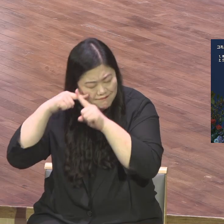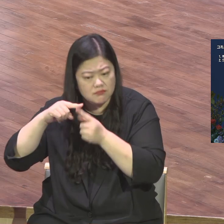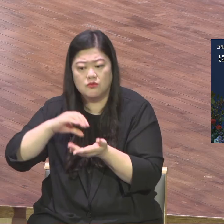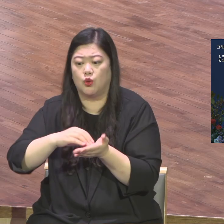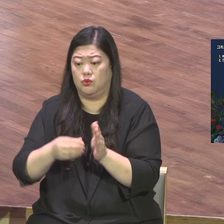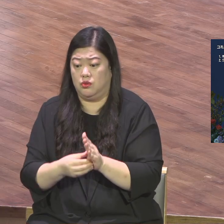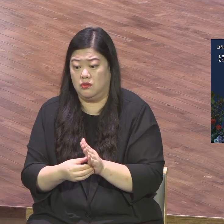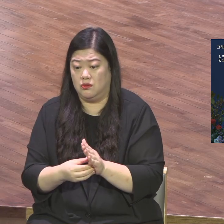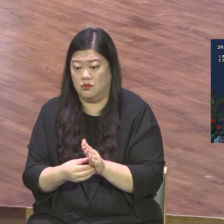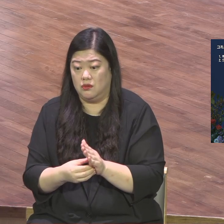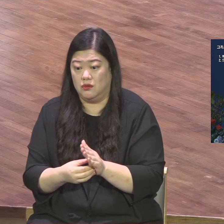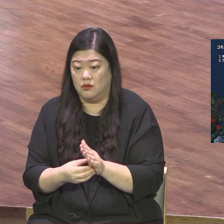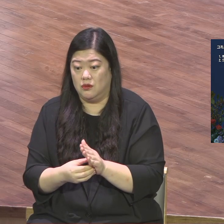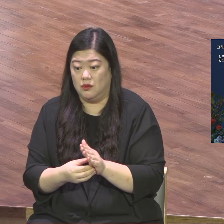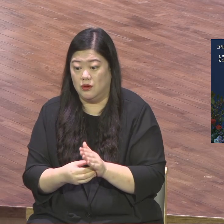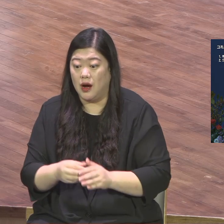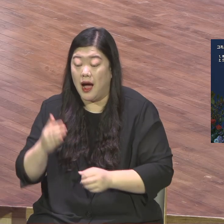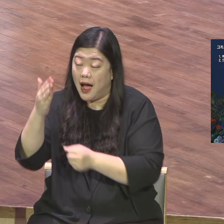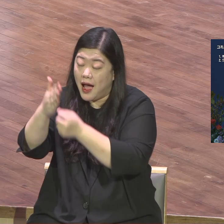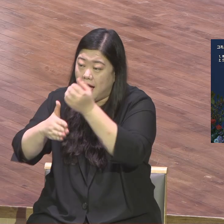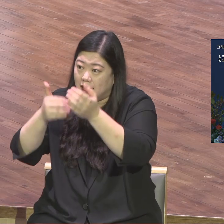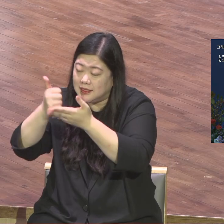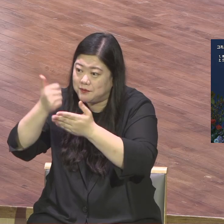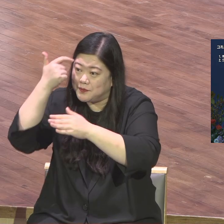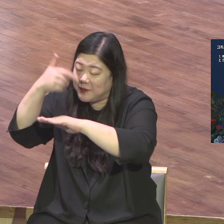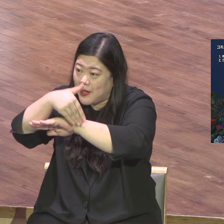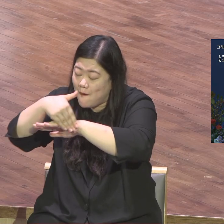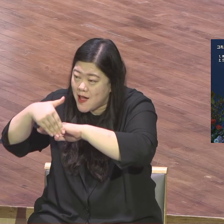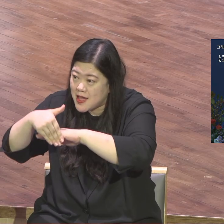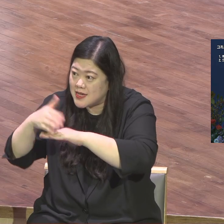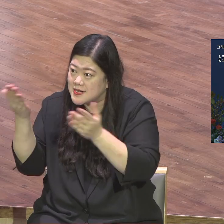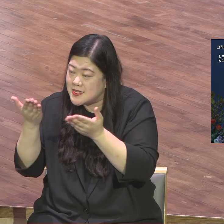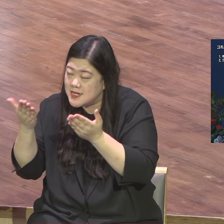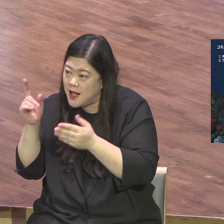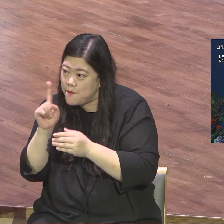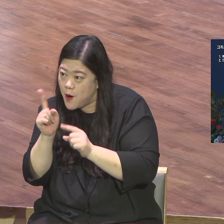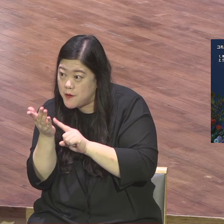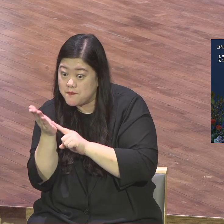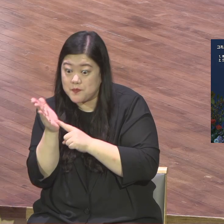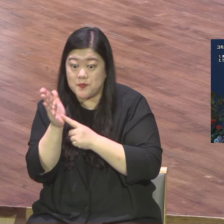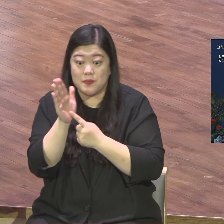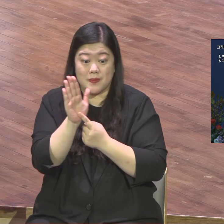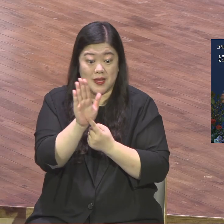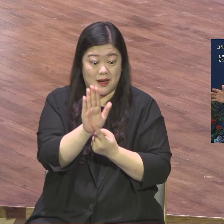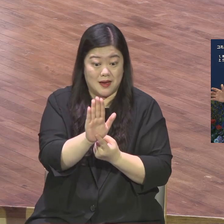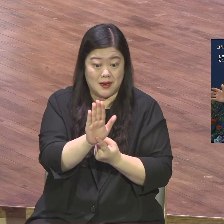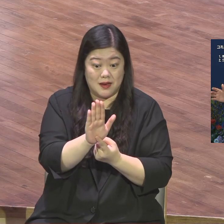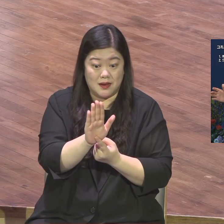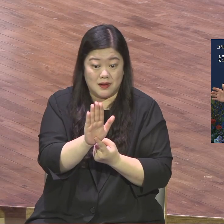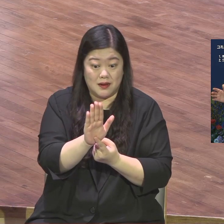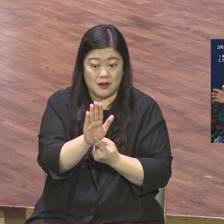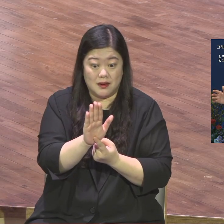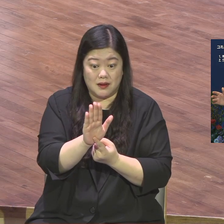하나님 속에 감춰져 있는 비밀의 경륜, 구원의 인류 구원을 위한 하나님의 마스터